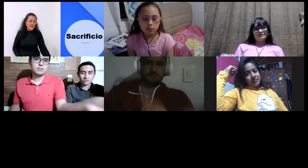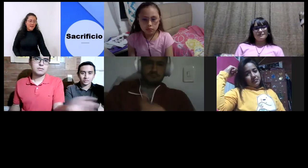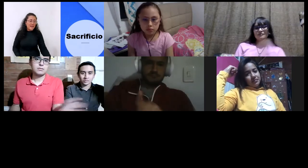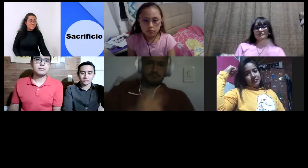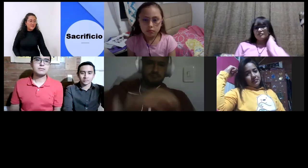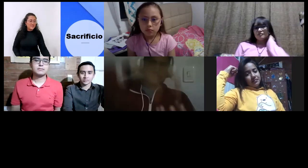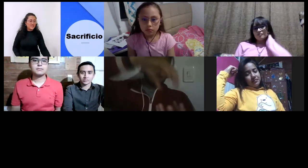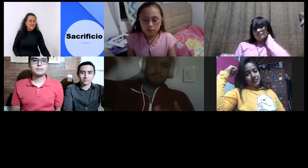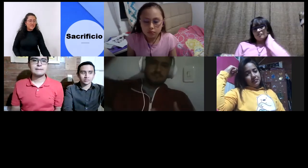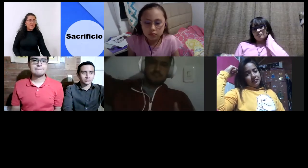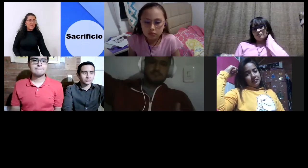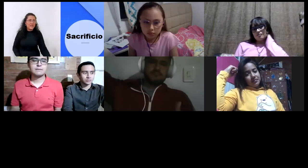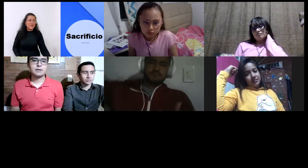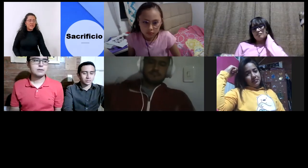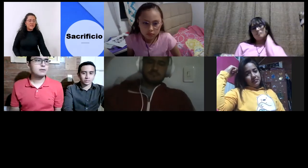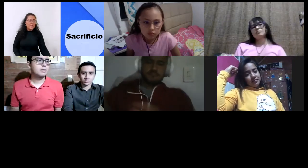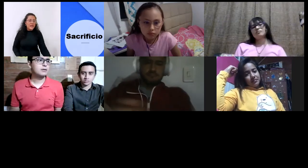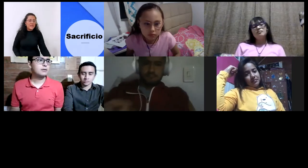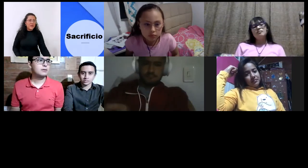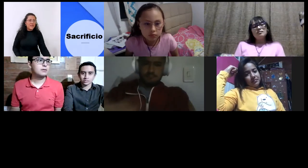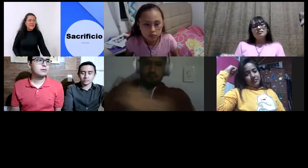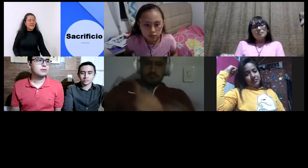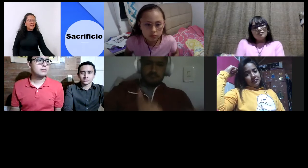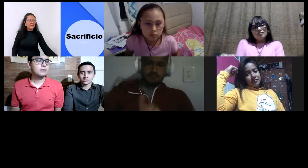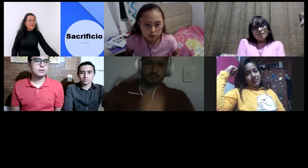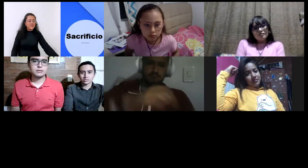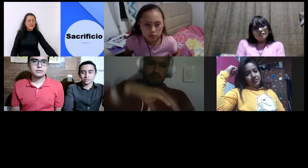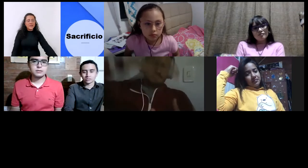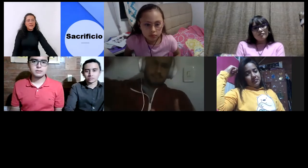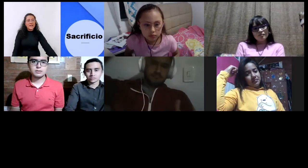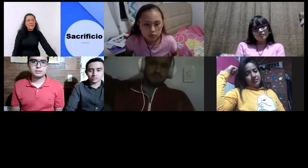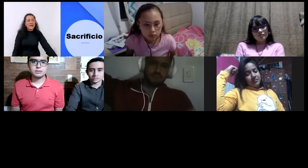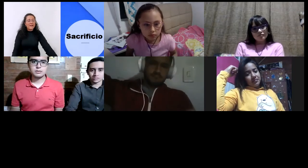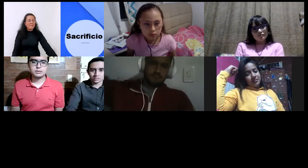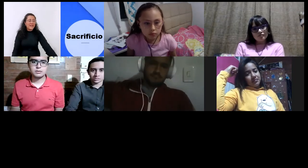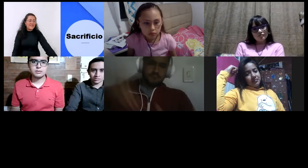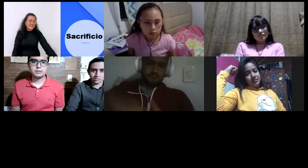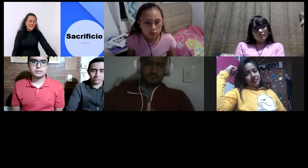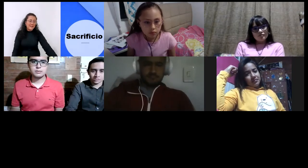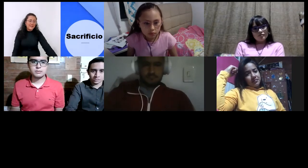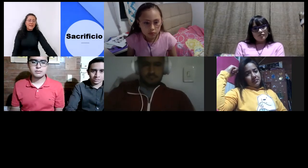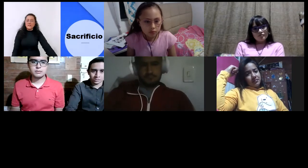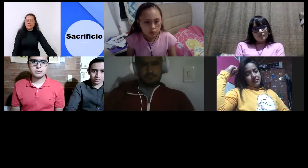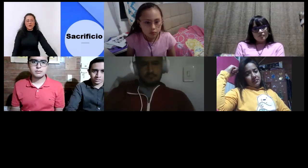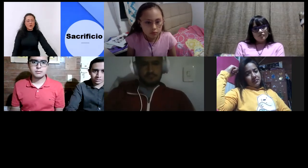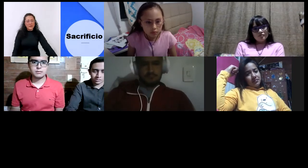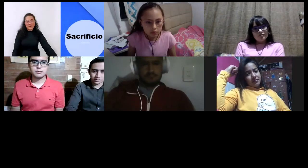a las personas sordas. Esta palabra sacrificio y la palabra merecer son muy complicadas